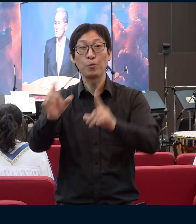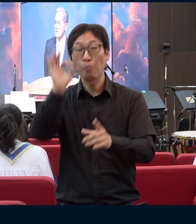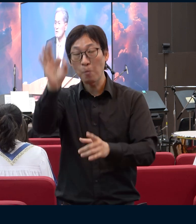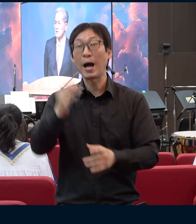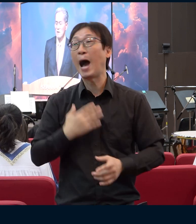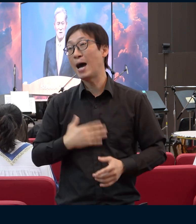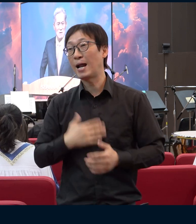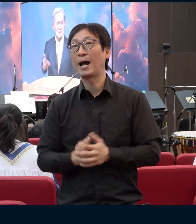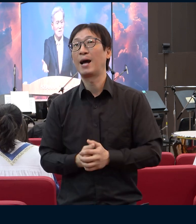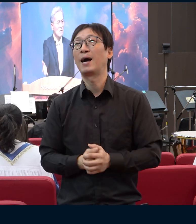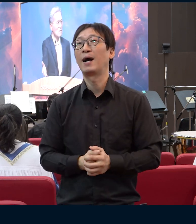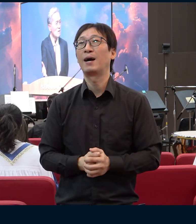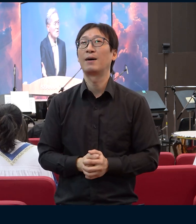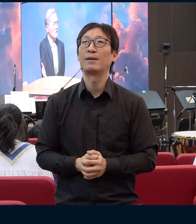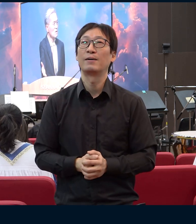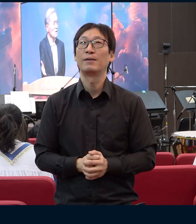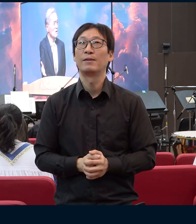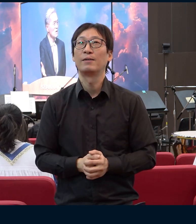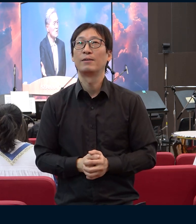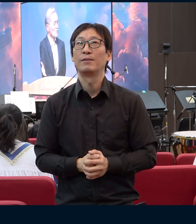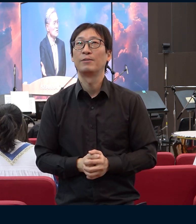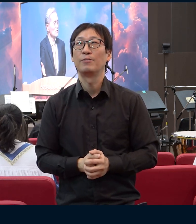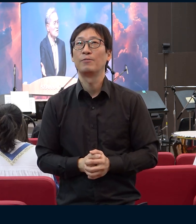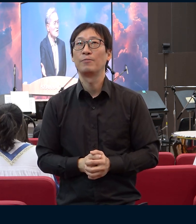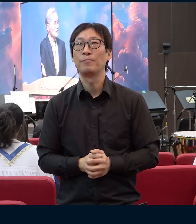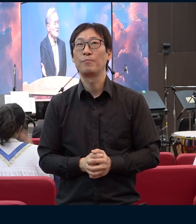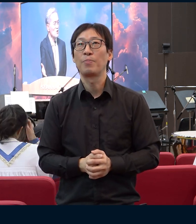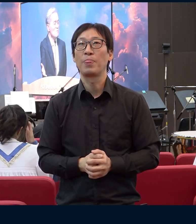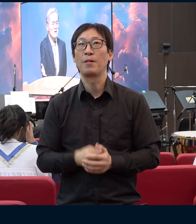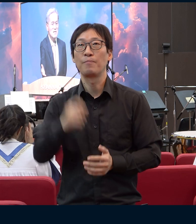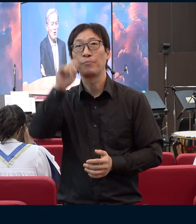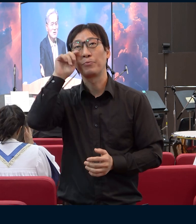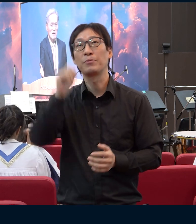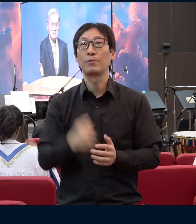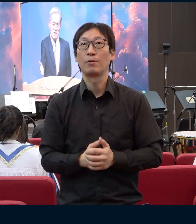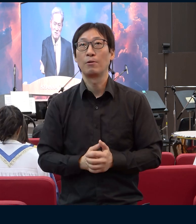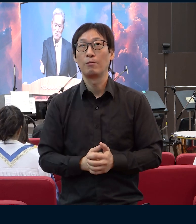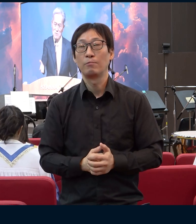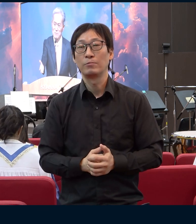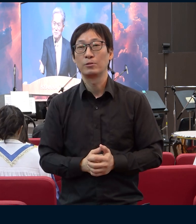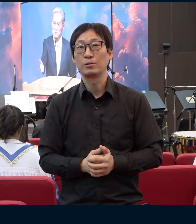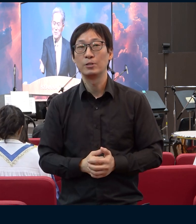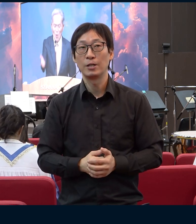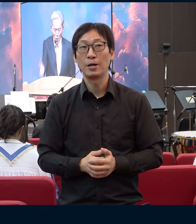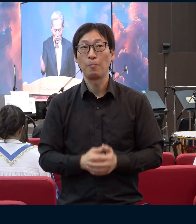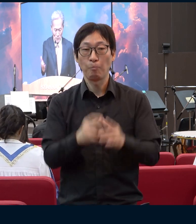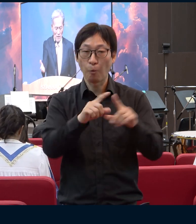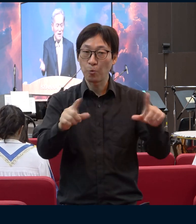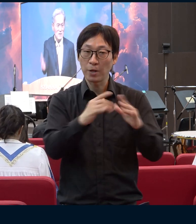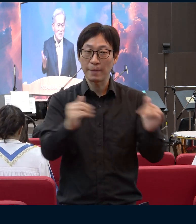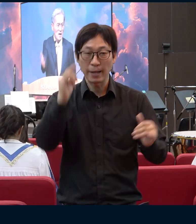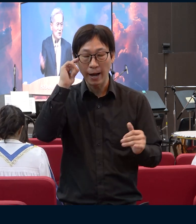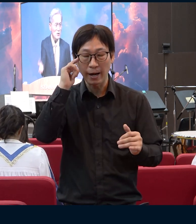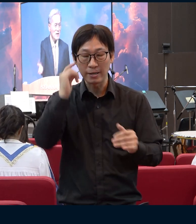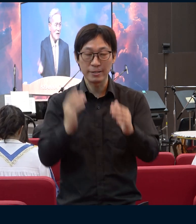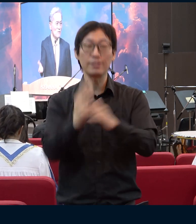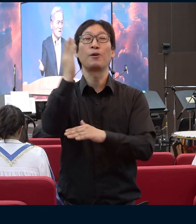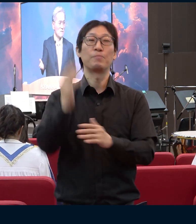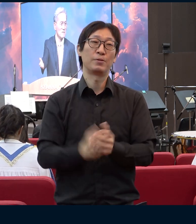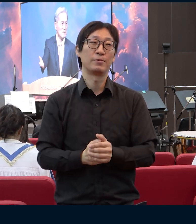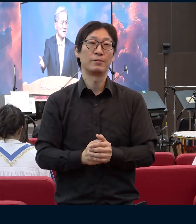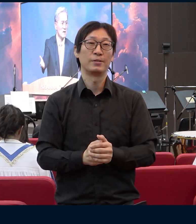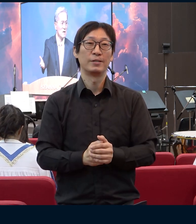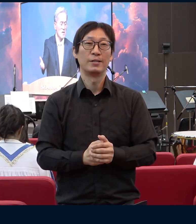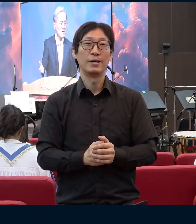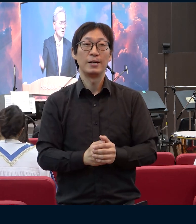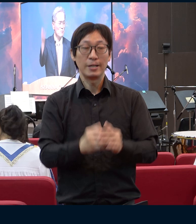말이죠. 예, 여러분, 이건 정말 차원이 다른 이야기거든요. 어떻게? 세상에서는 그게